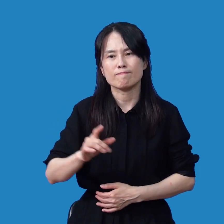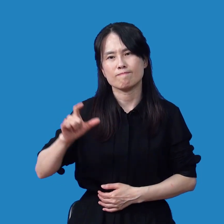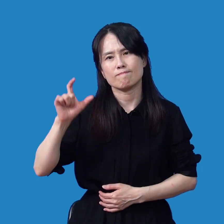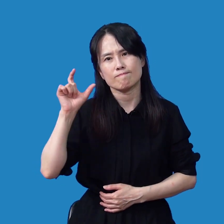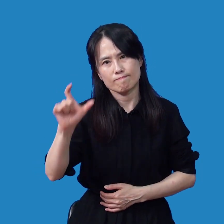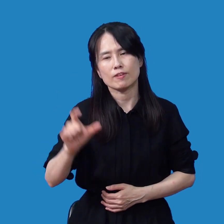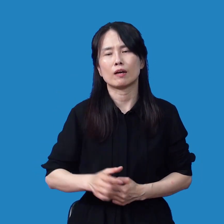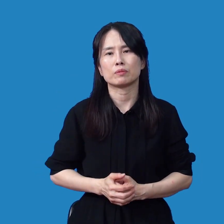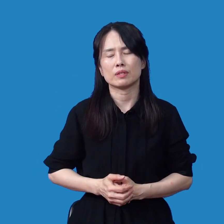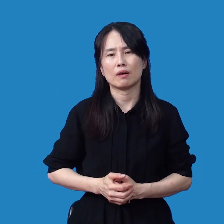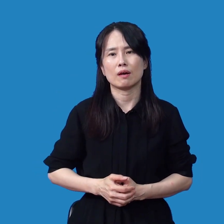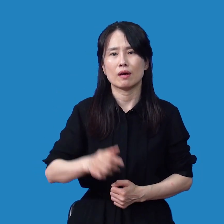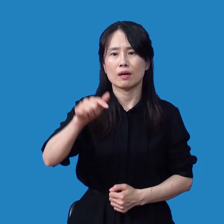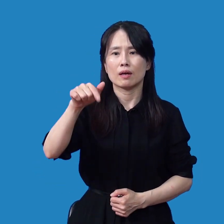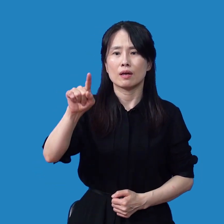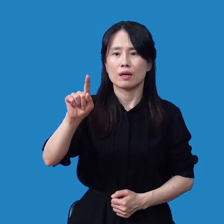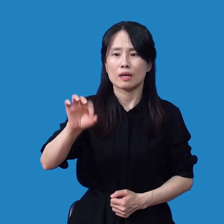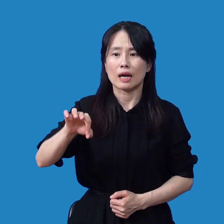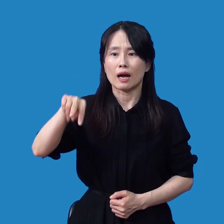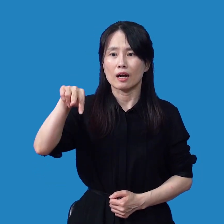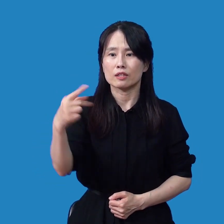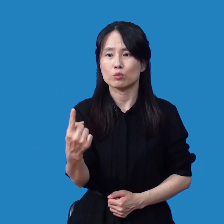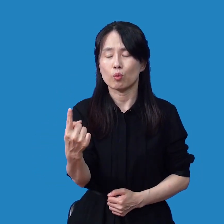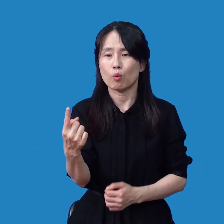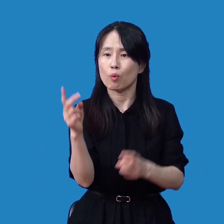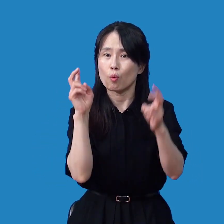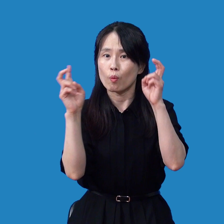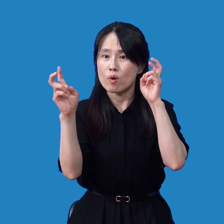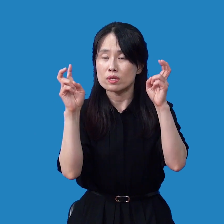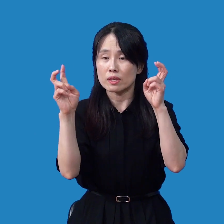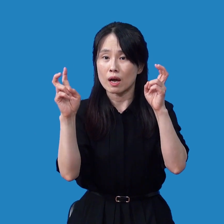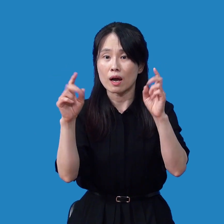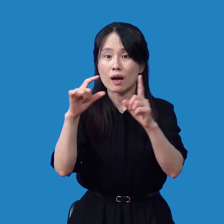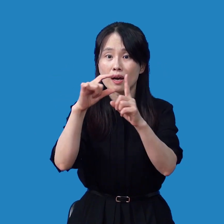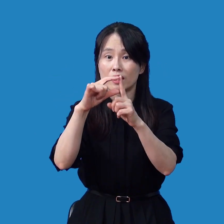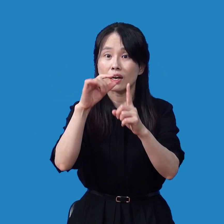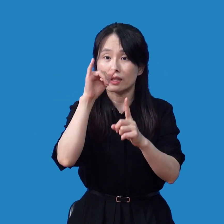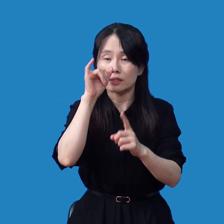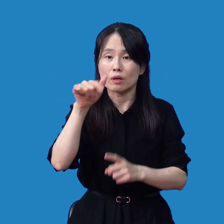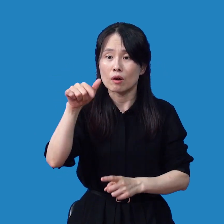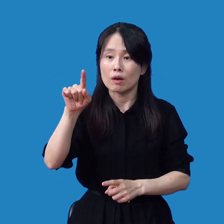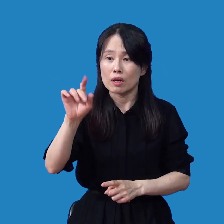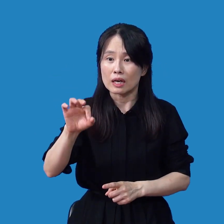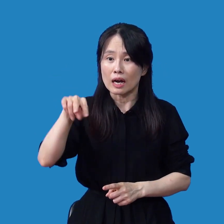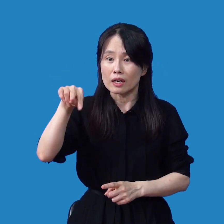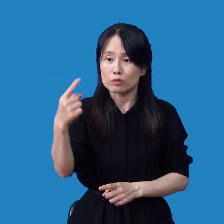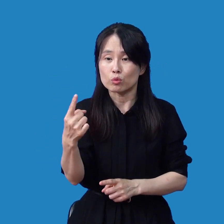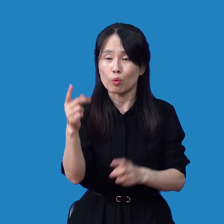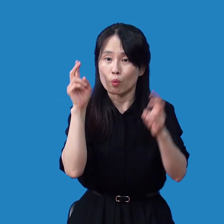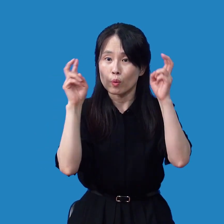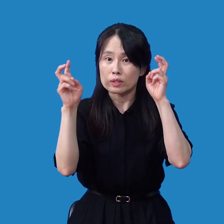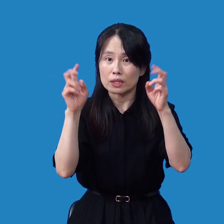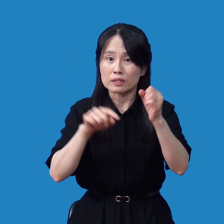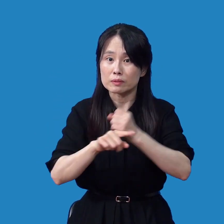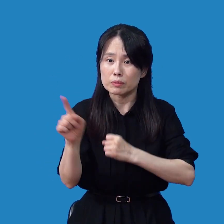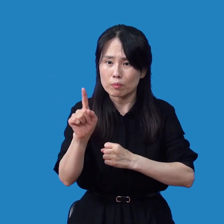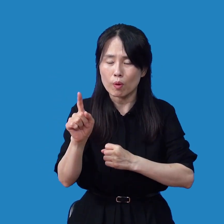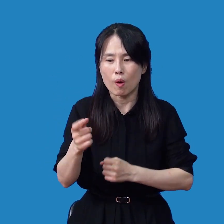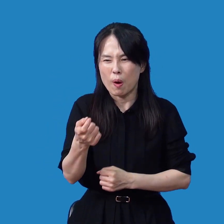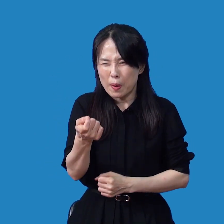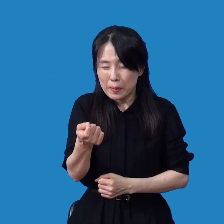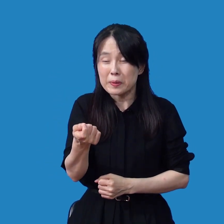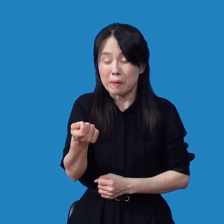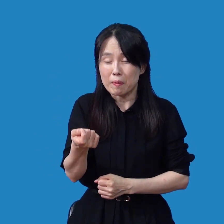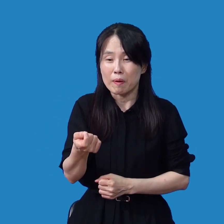요즘 강소기업 그런 얘기 자주 합디다. 작지만은 강한 기업,